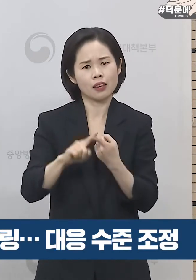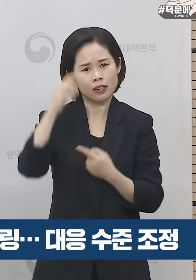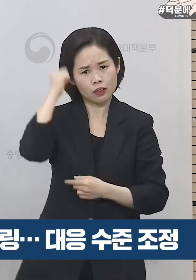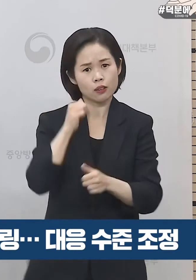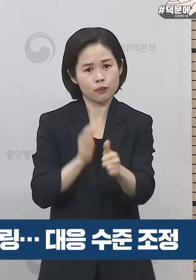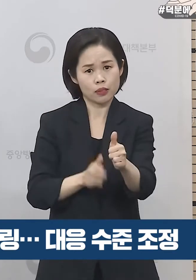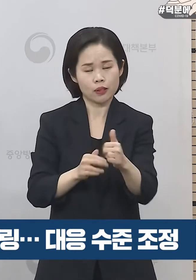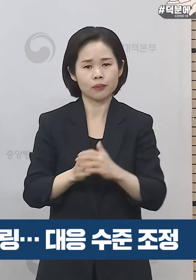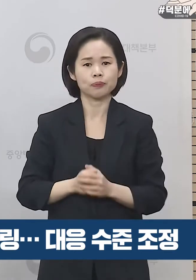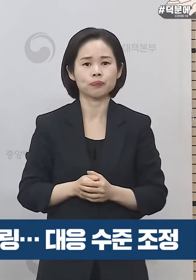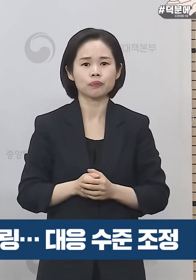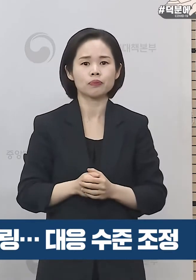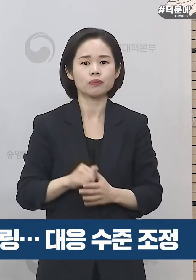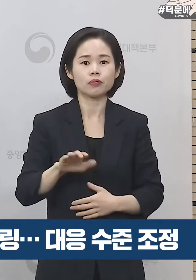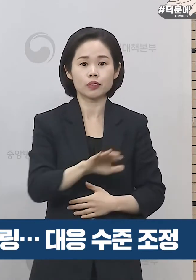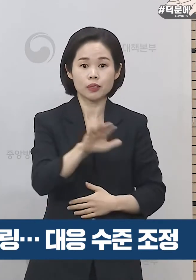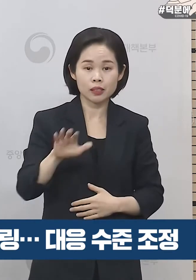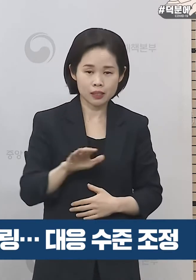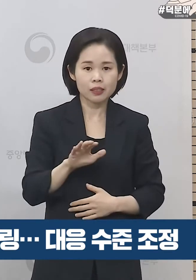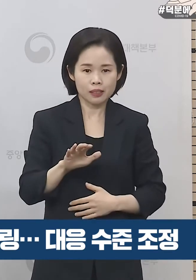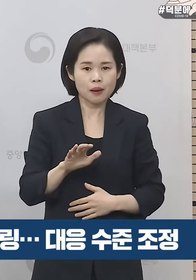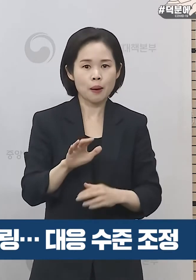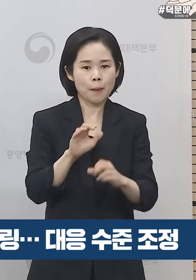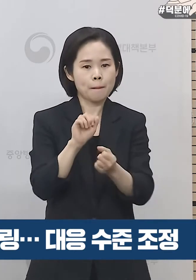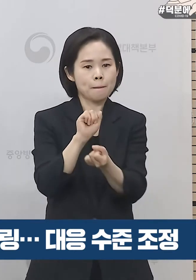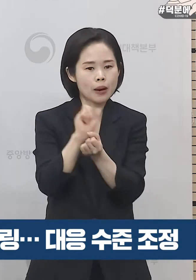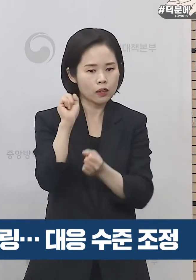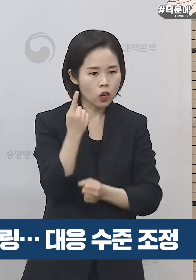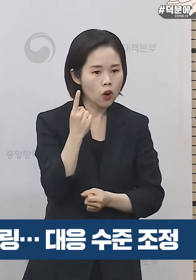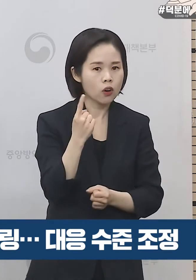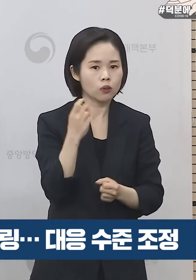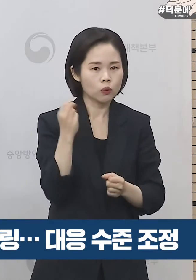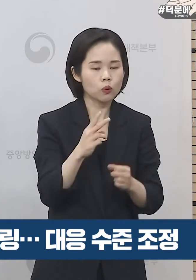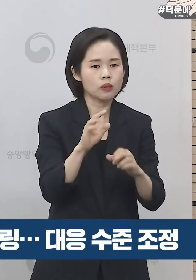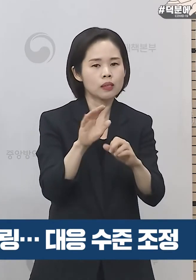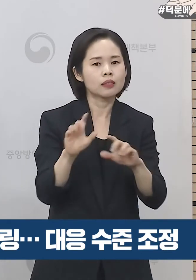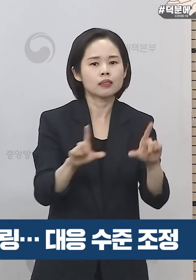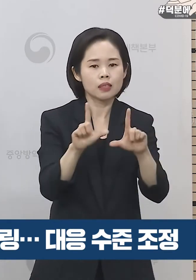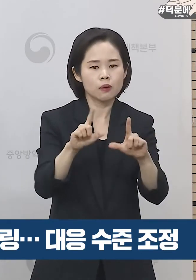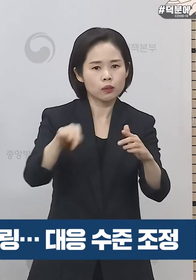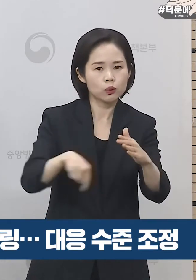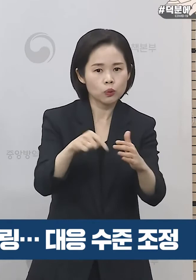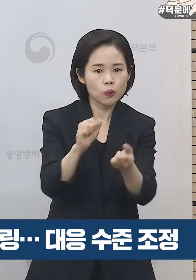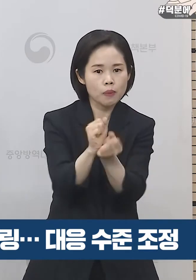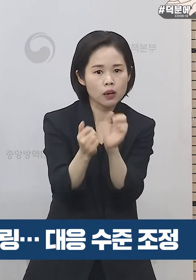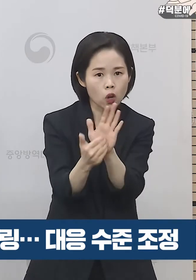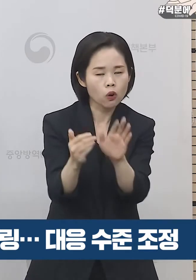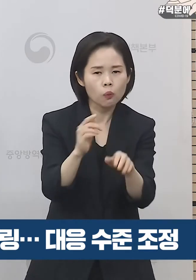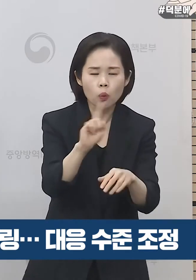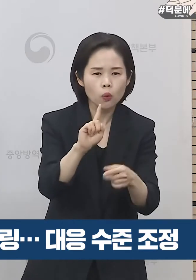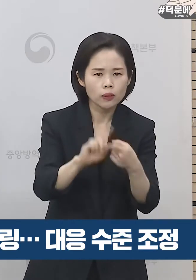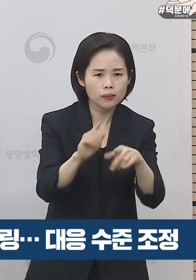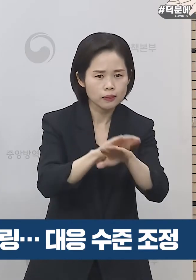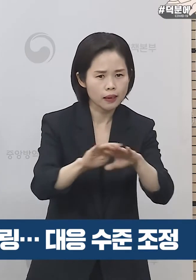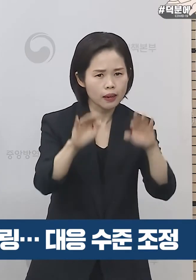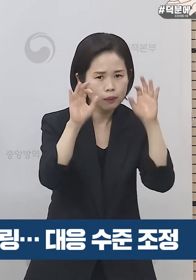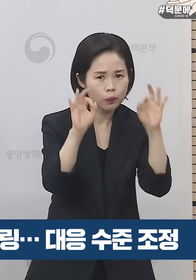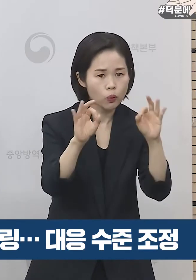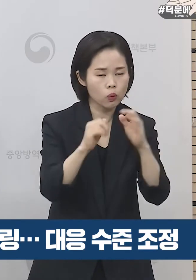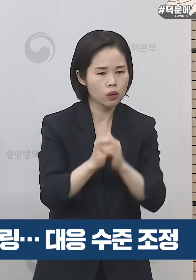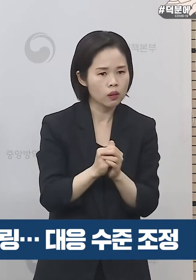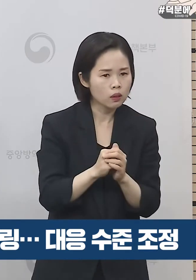상황과 생활 속 거리두기 이행 상황을 지속적으로 모니터링 해서 감염병 상황이 악화되는 지